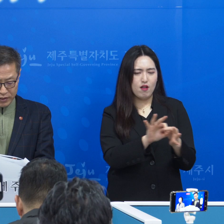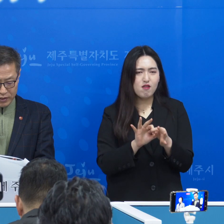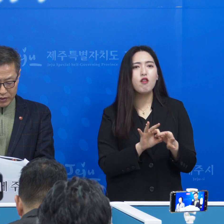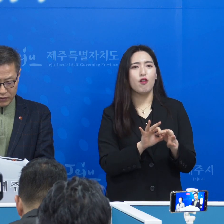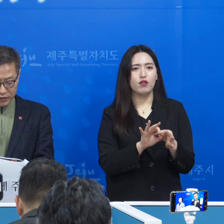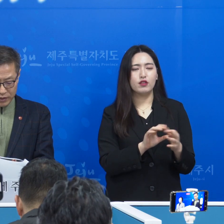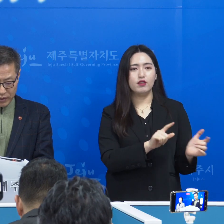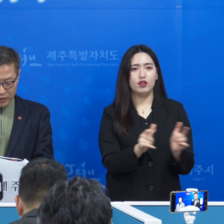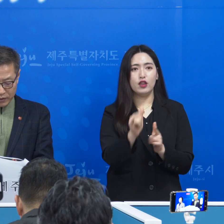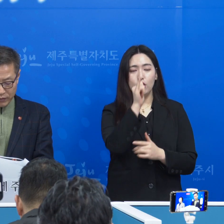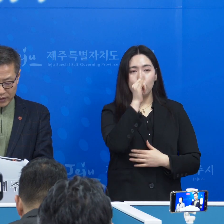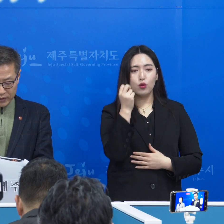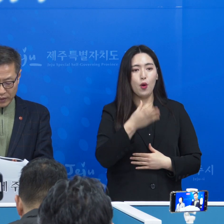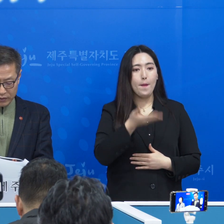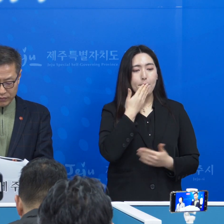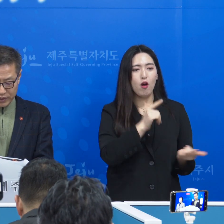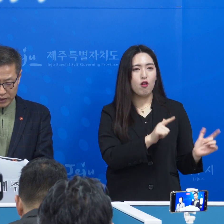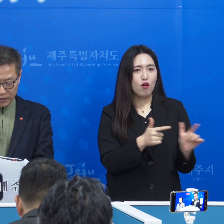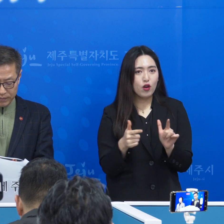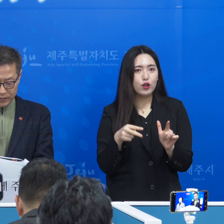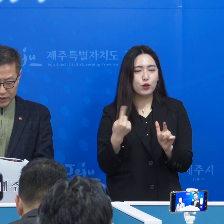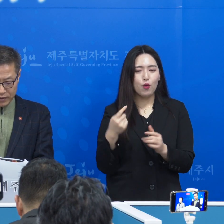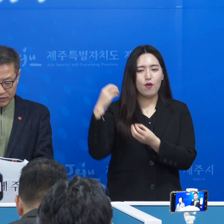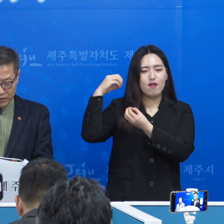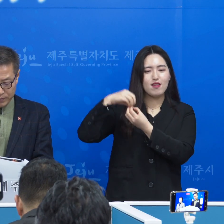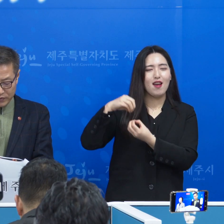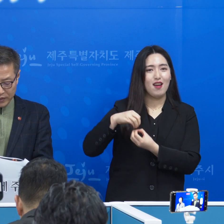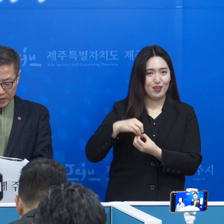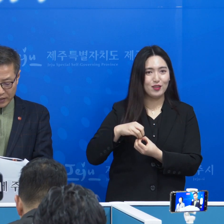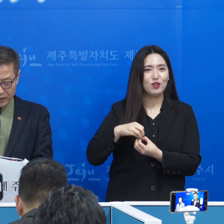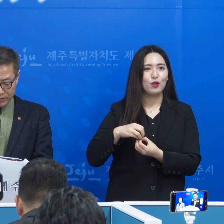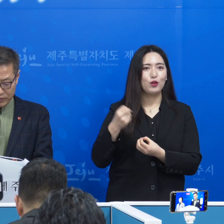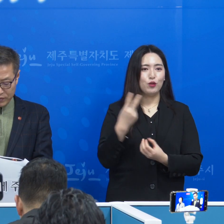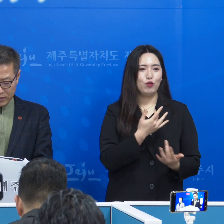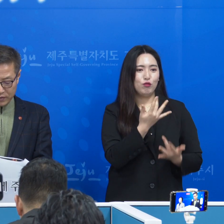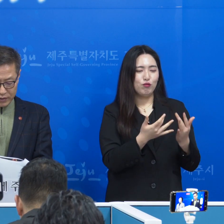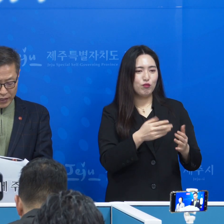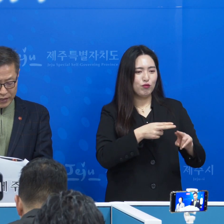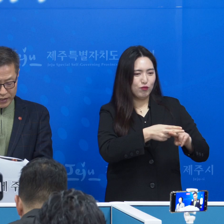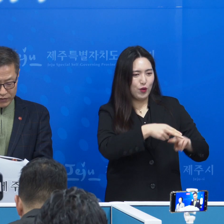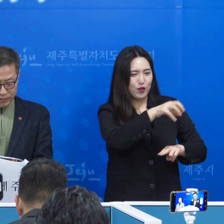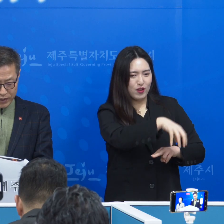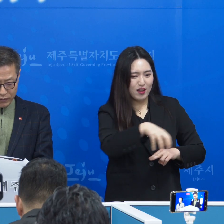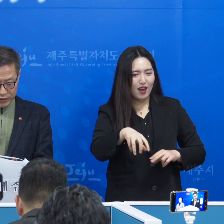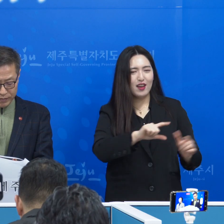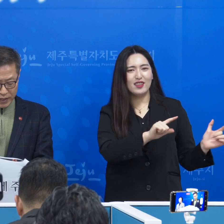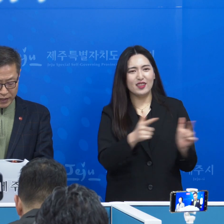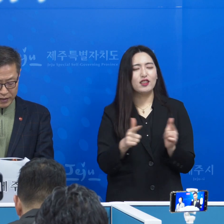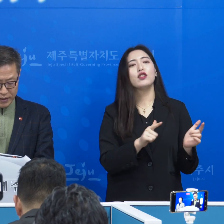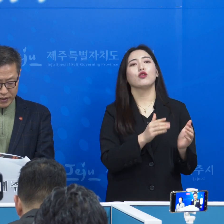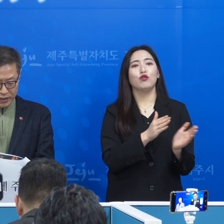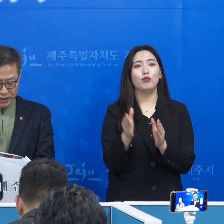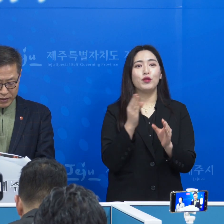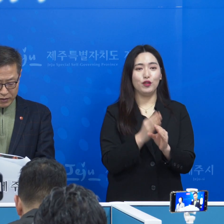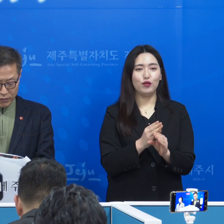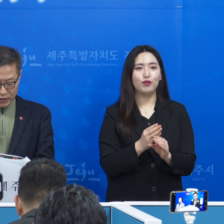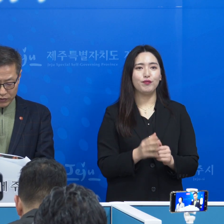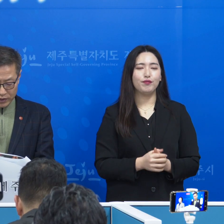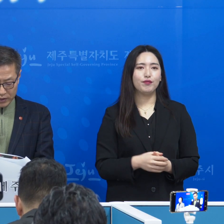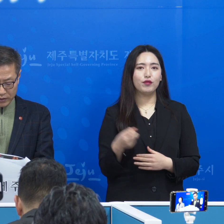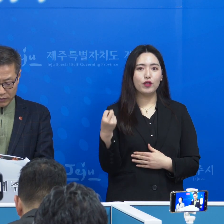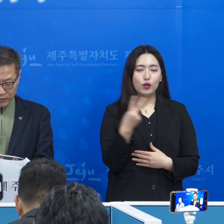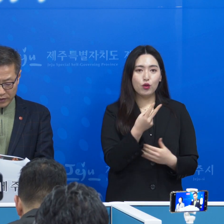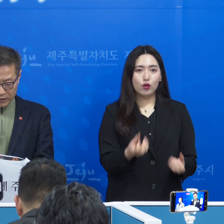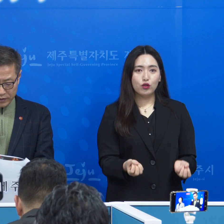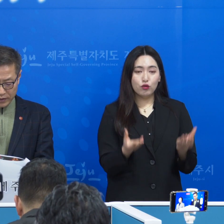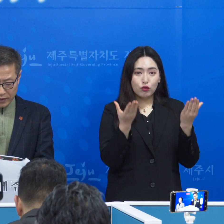예정이며 축제 먹거리 또한 향토 음식점, 불불 수락관, 푸드트럭 등 다양하게 준비하고 있습니다. 또한